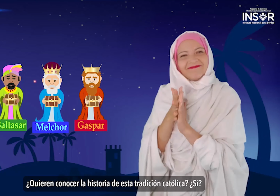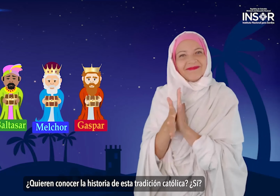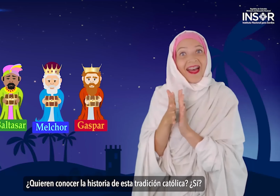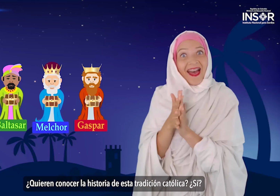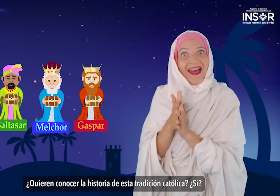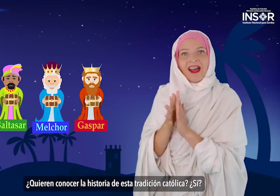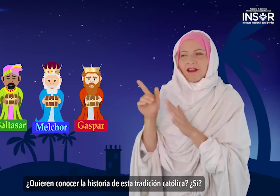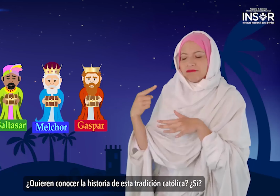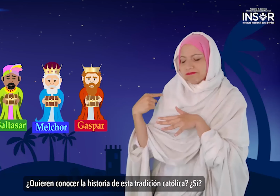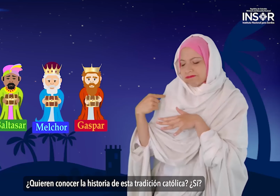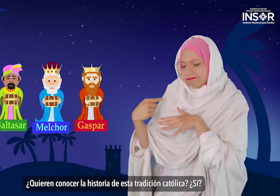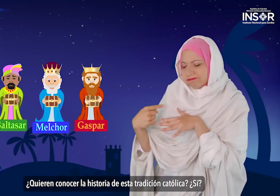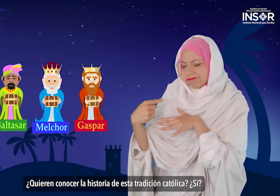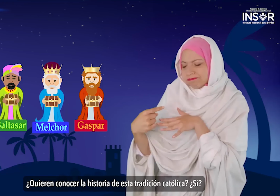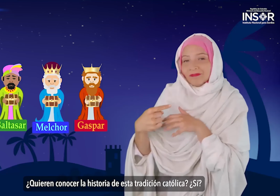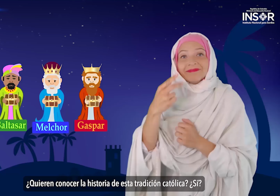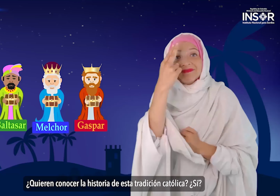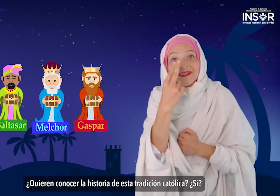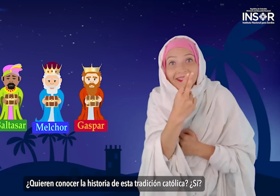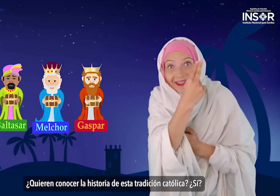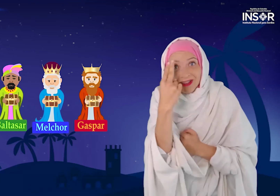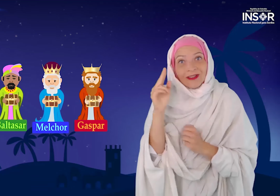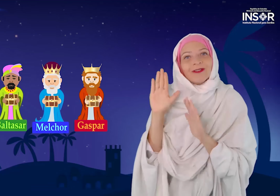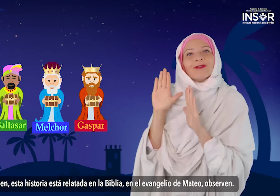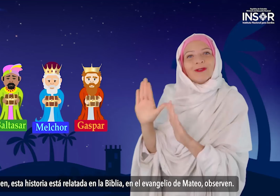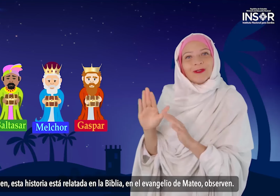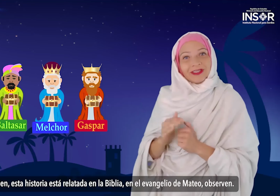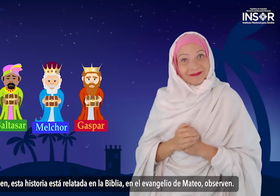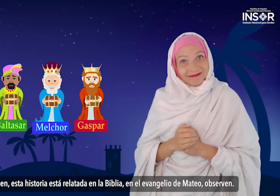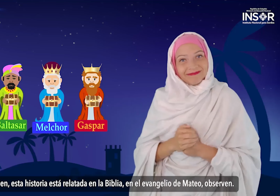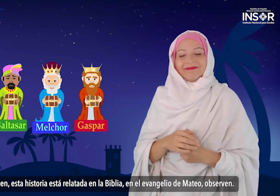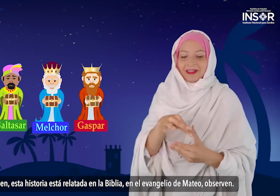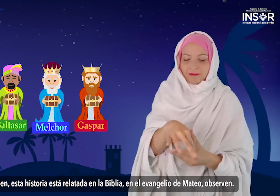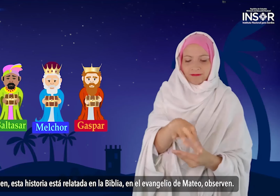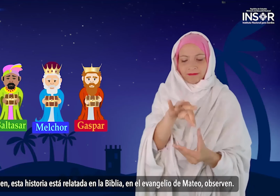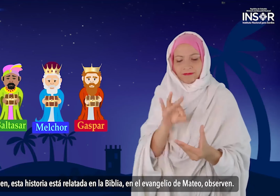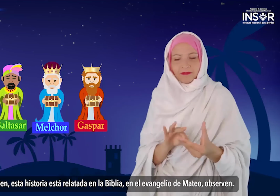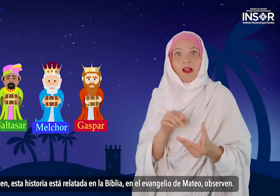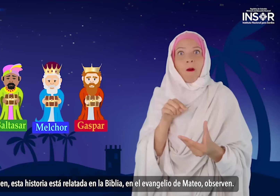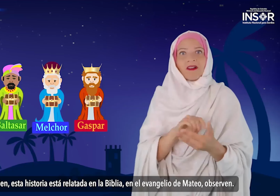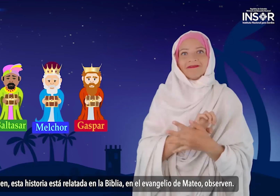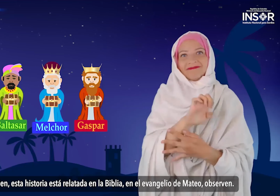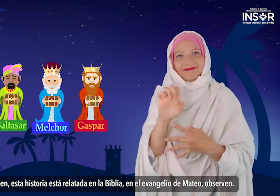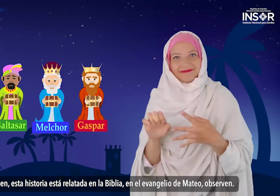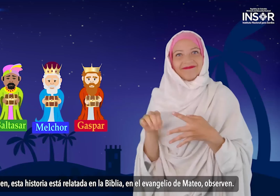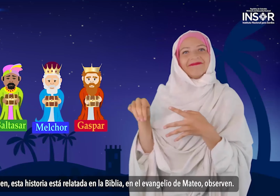tradición católica? ¿Sí? Bien, esta historia está relatada en la Biblia, en el Evangelio de